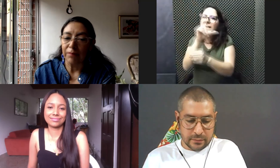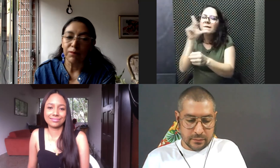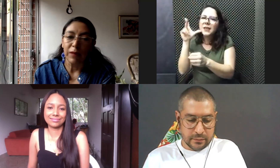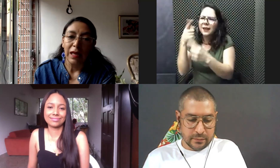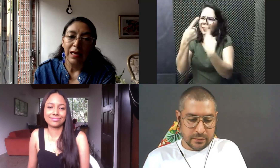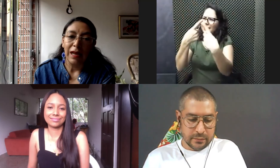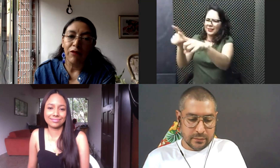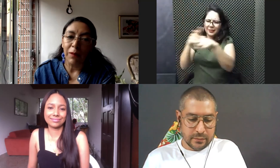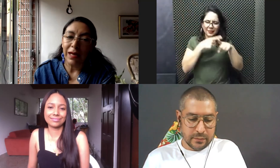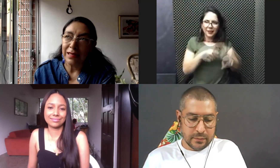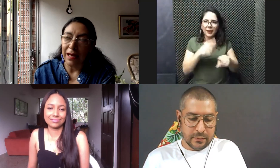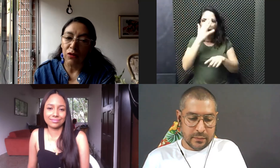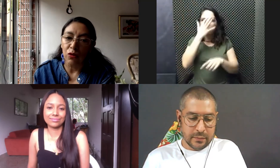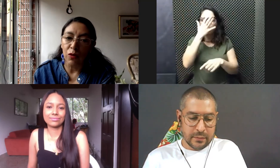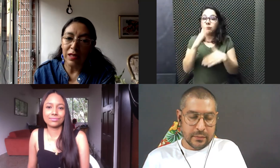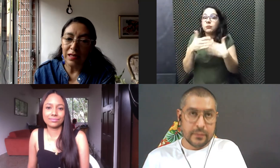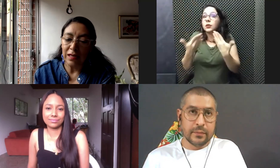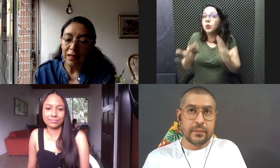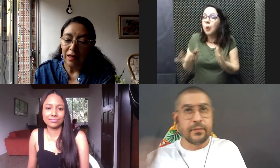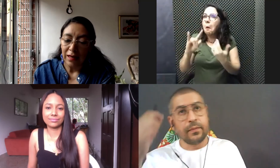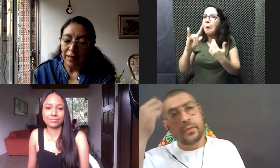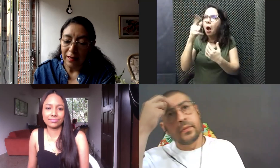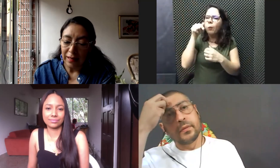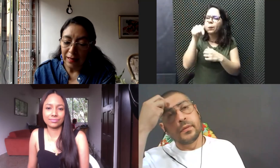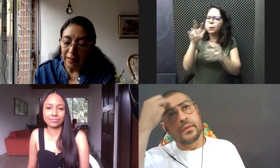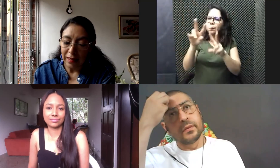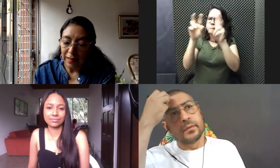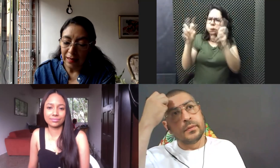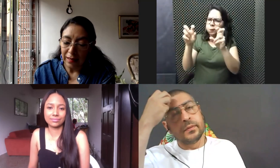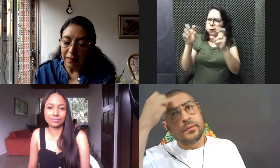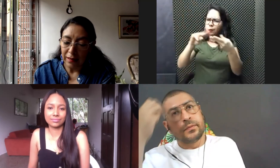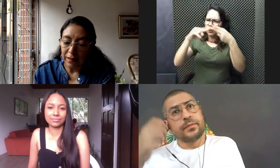de la forma en que se actúa allí,